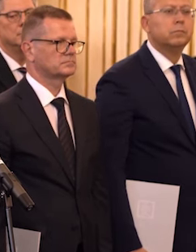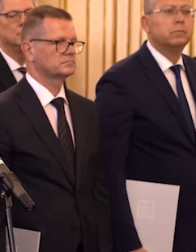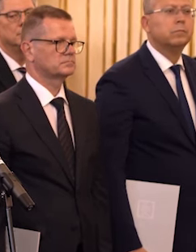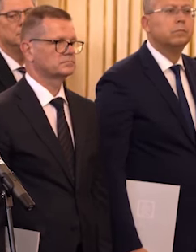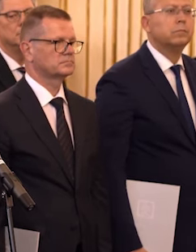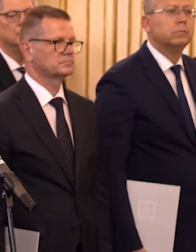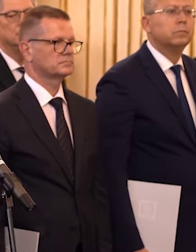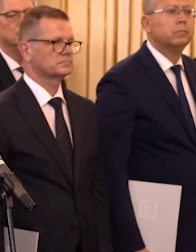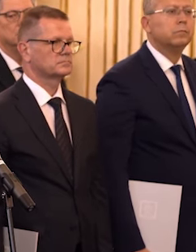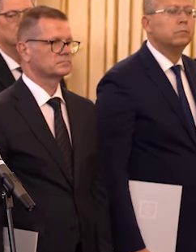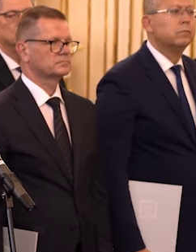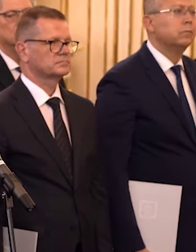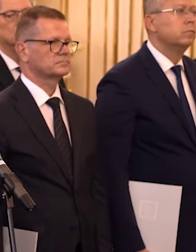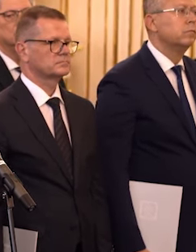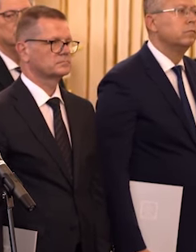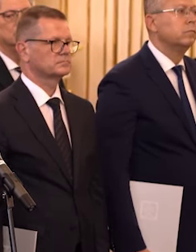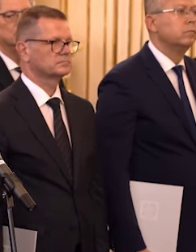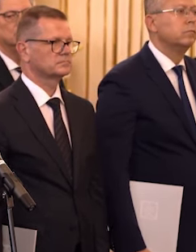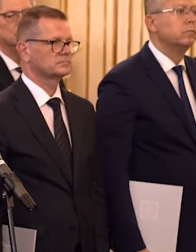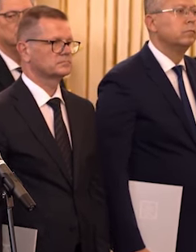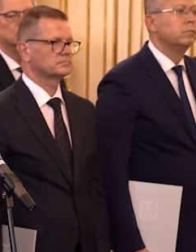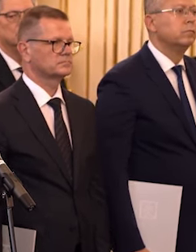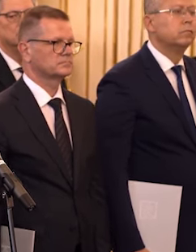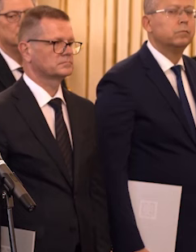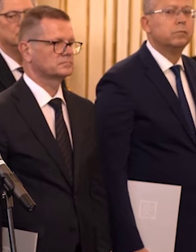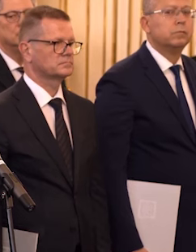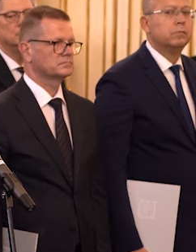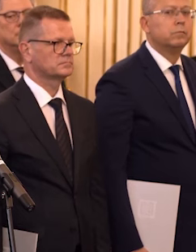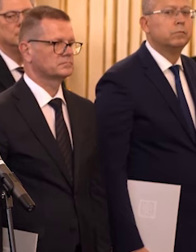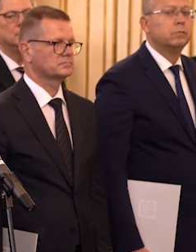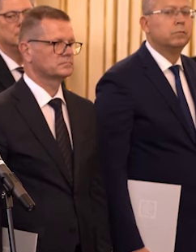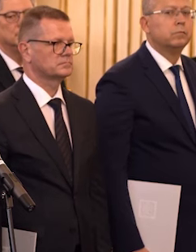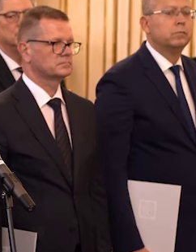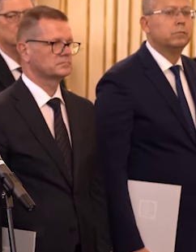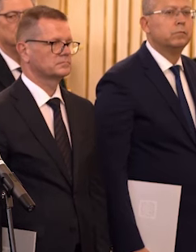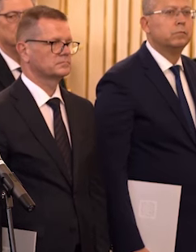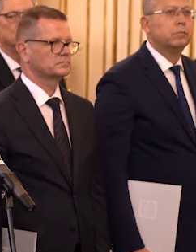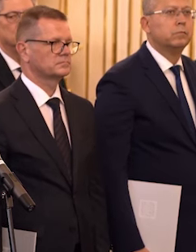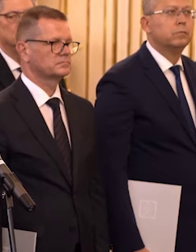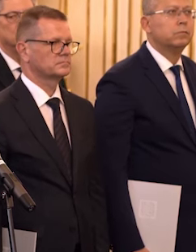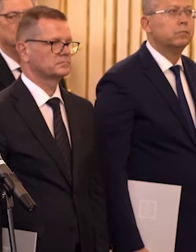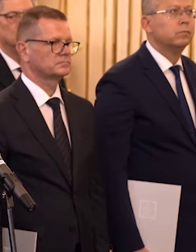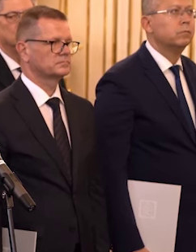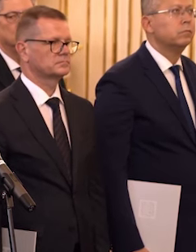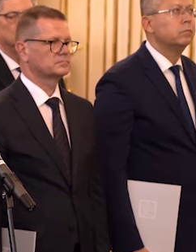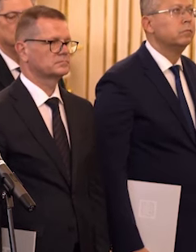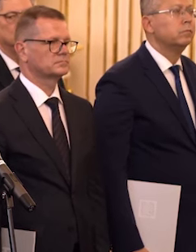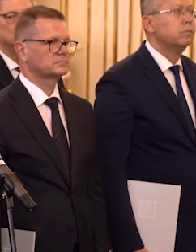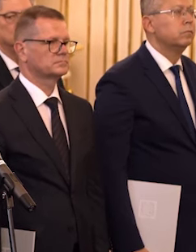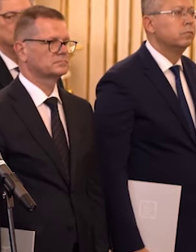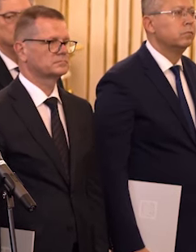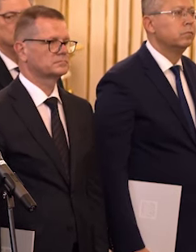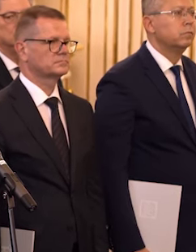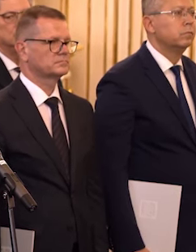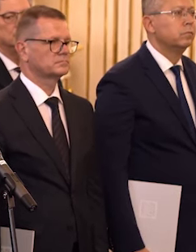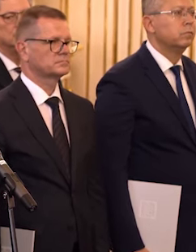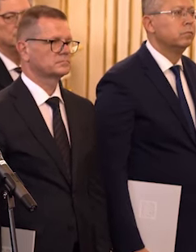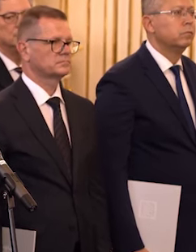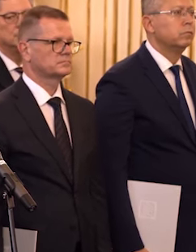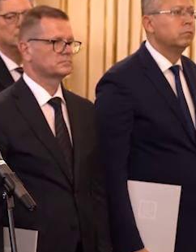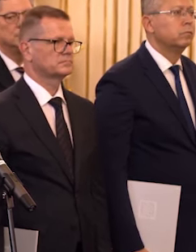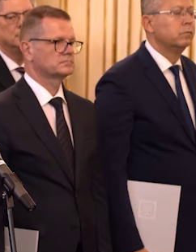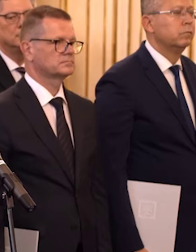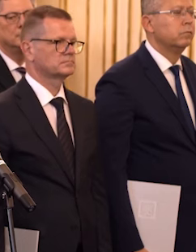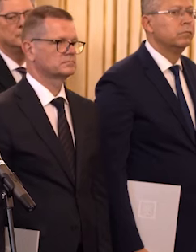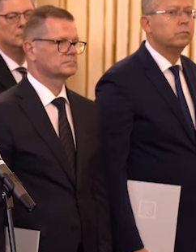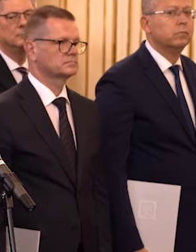menu. Avšak, pani prezidentka, nikdy v modernej histórii Slovenska vláda nepreberala